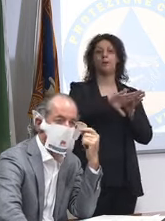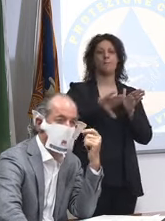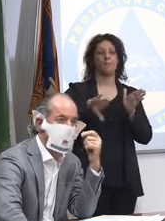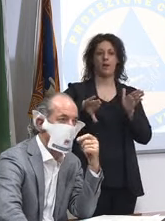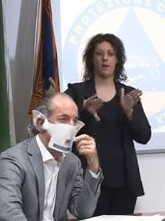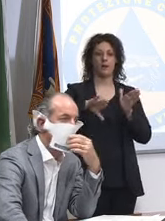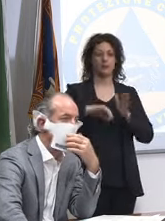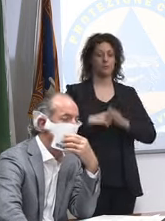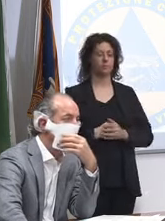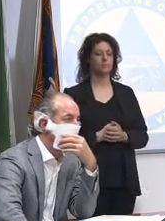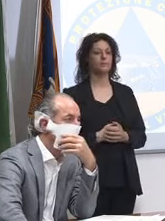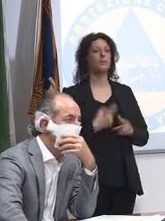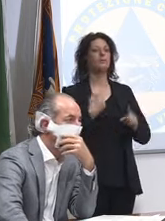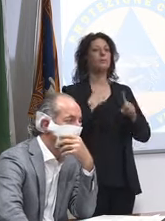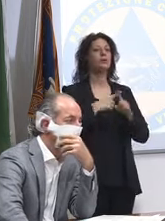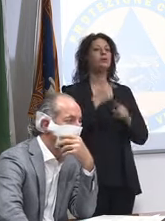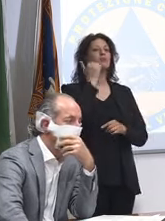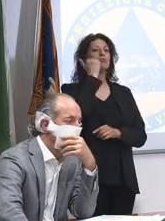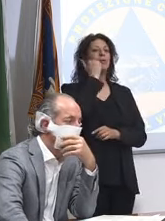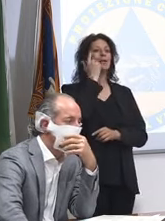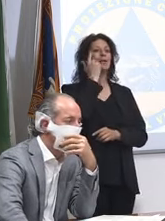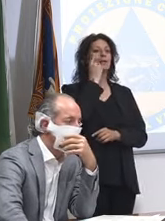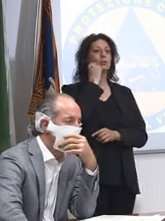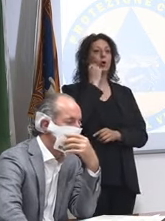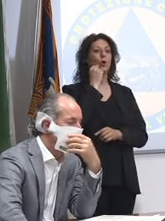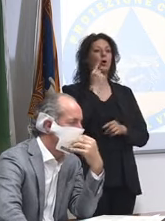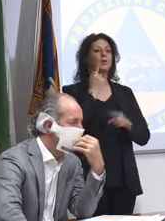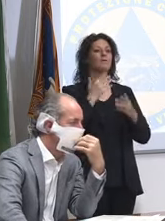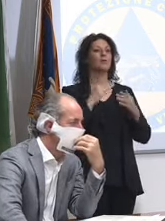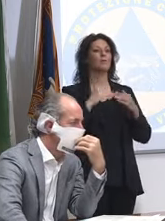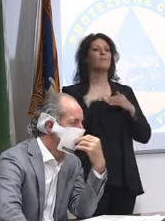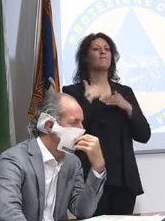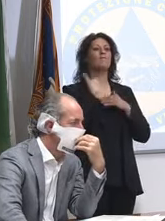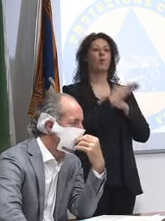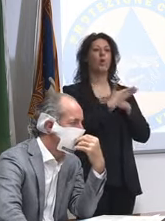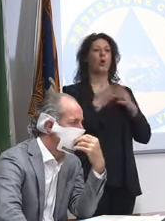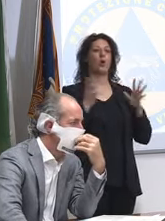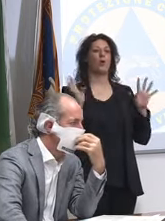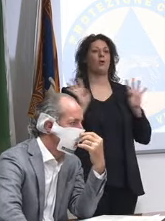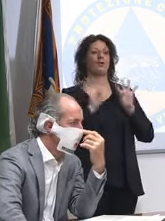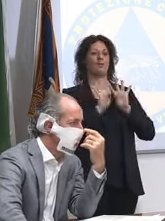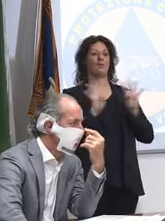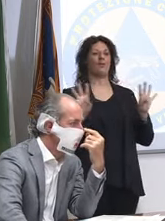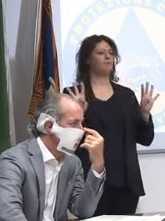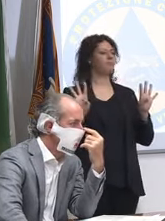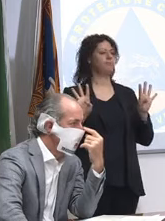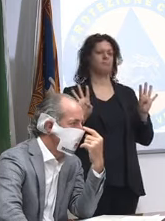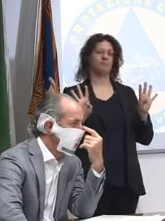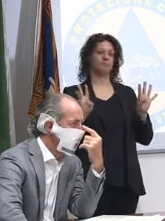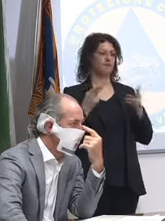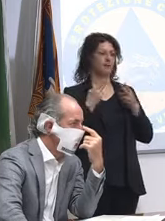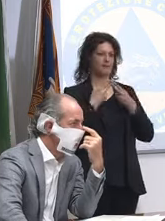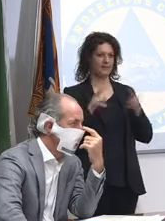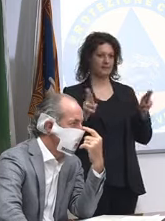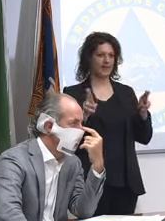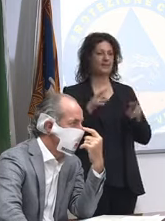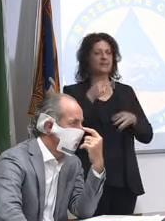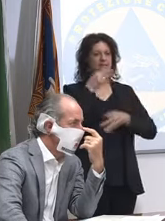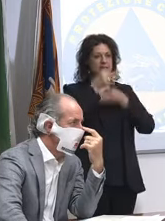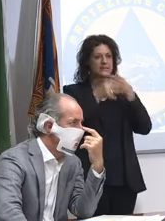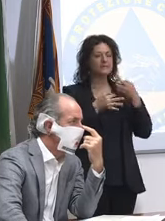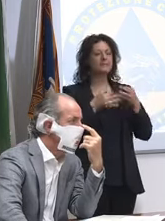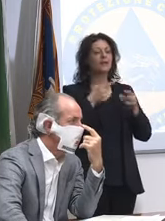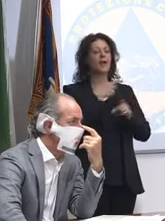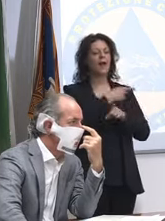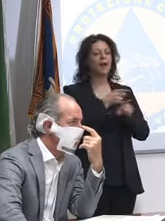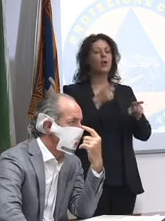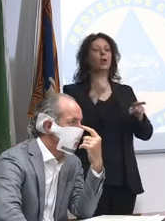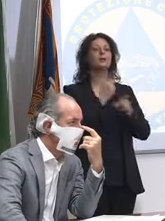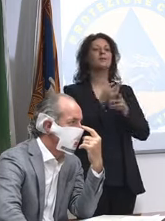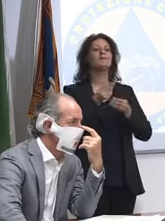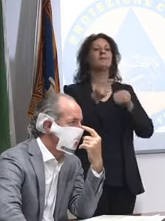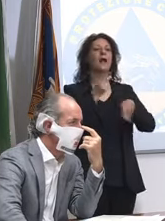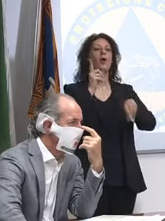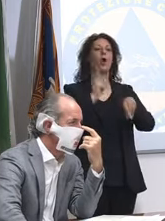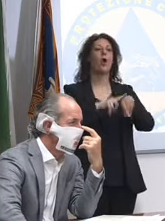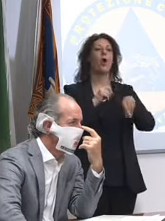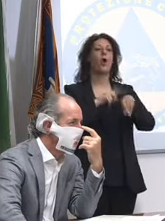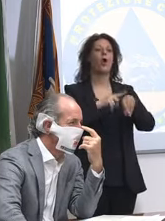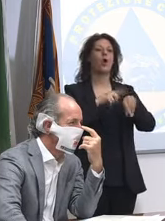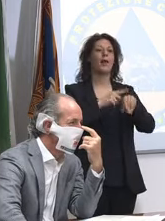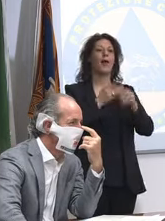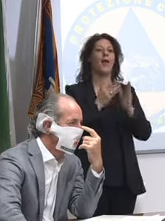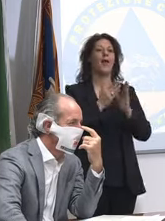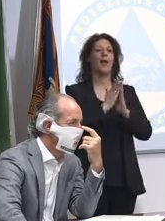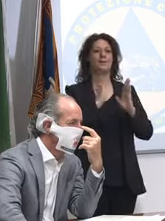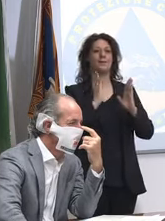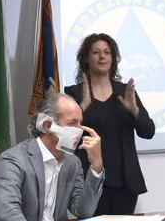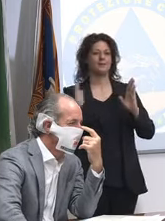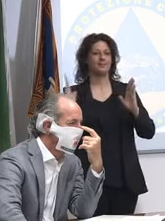non devono assembrarsi fuori dalle strutture, quindi abbiamo chiesto anche di fare degli orari in modo tale che sia evitato. Abbiamo